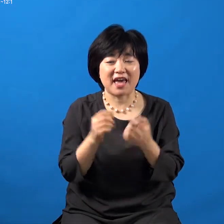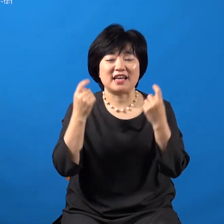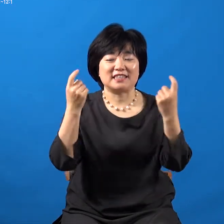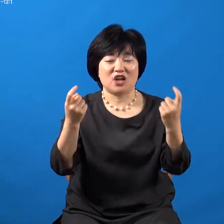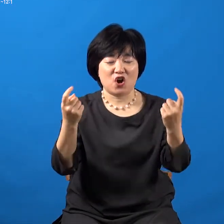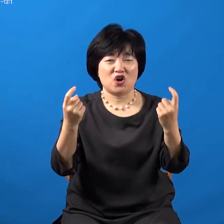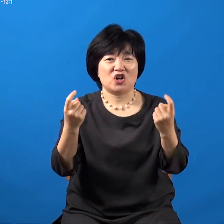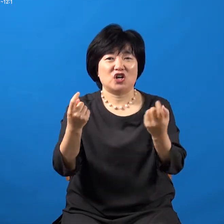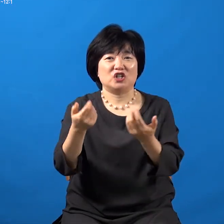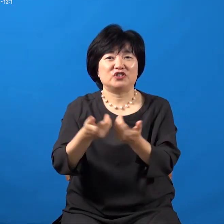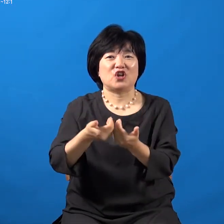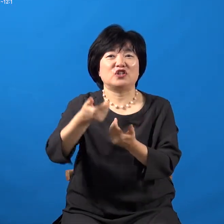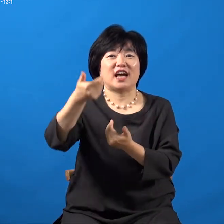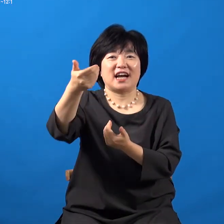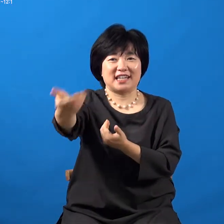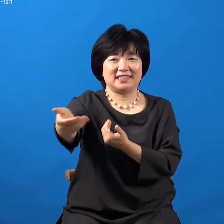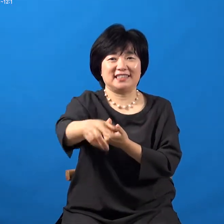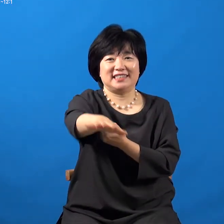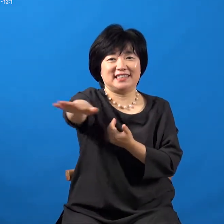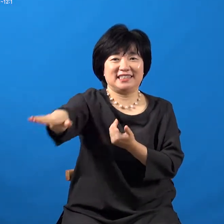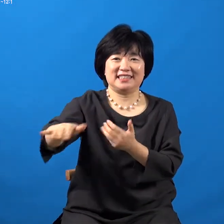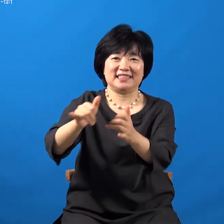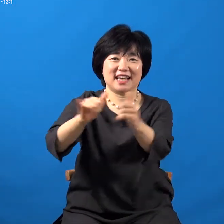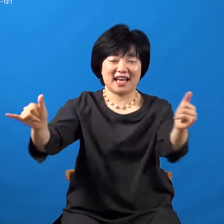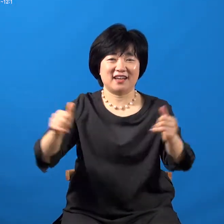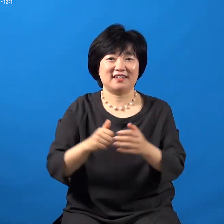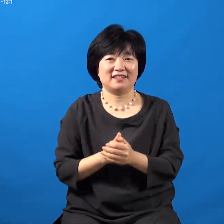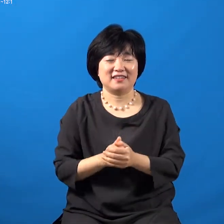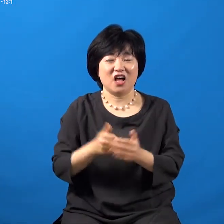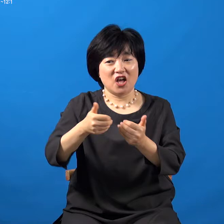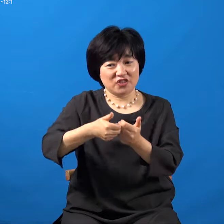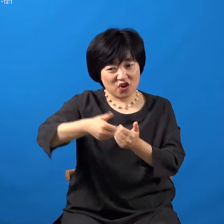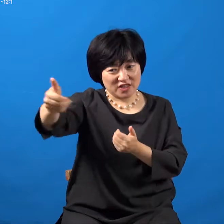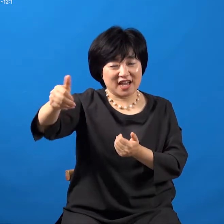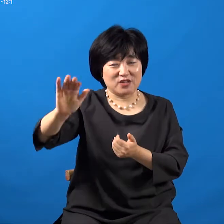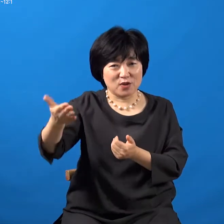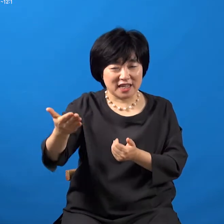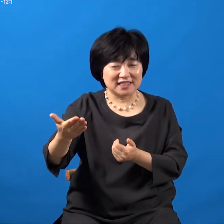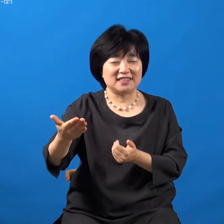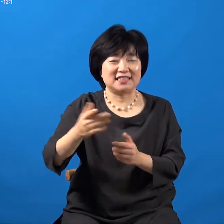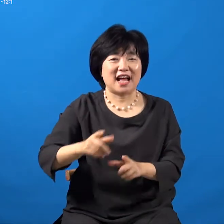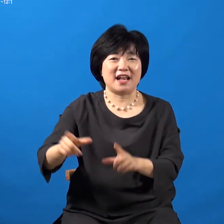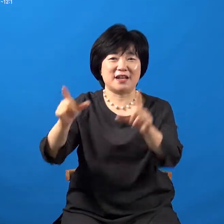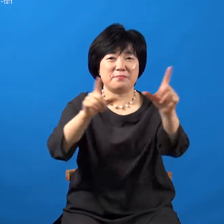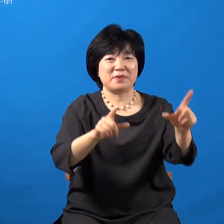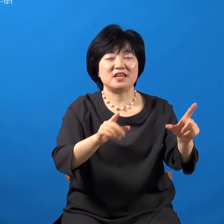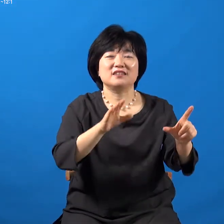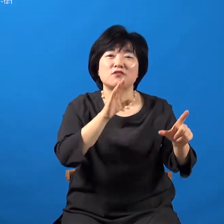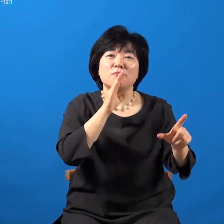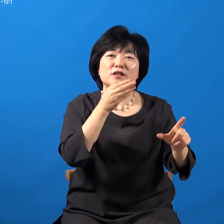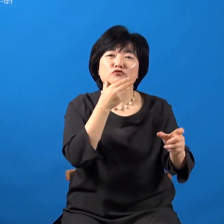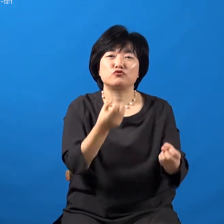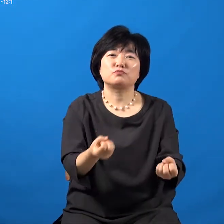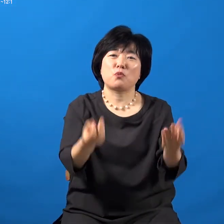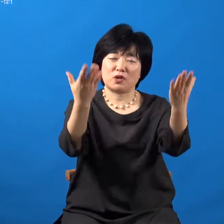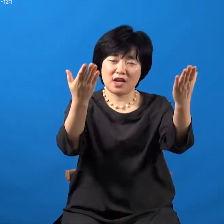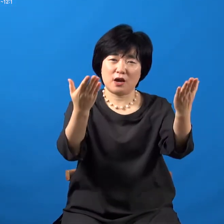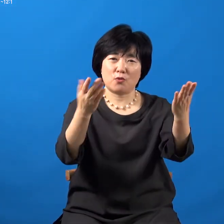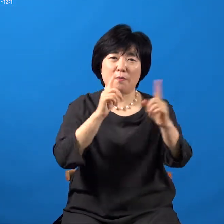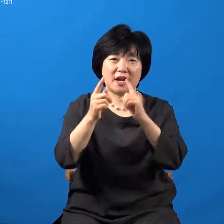여정, 떠나가는 자들, 떠나야 되는 삶의 축복을